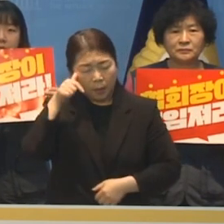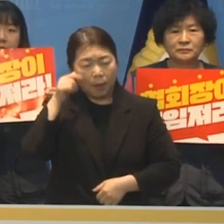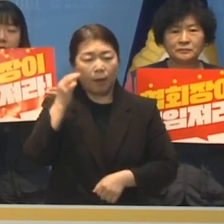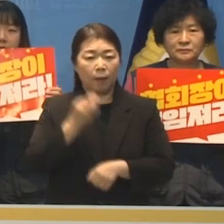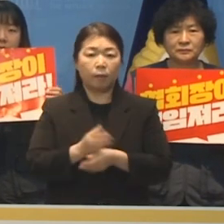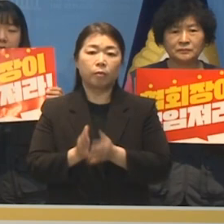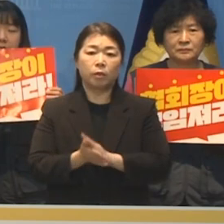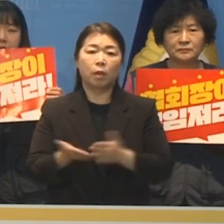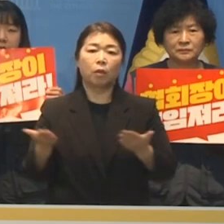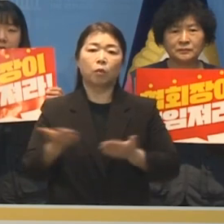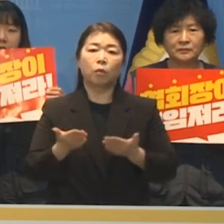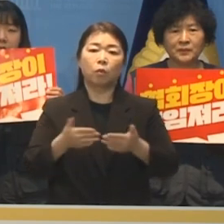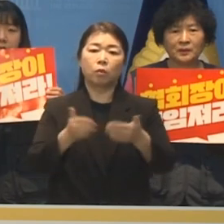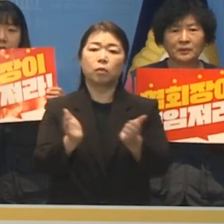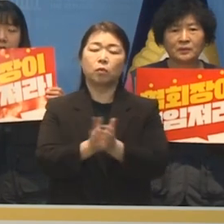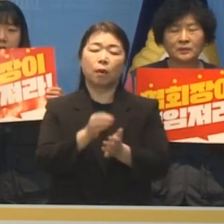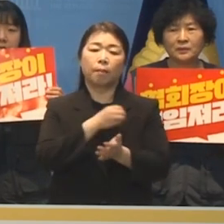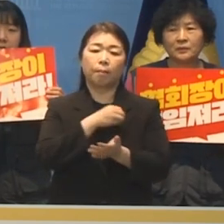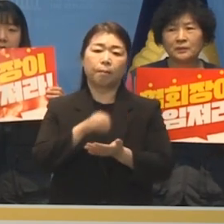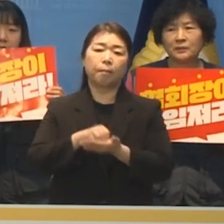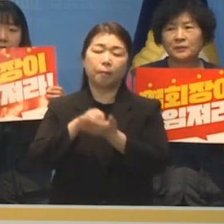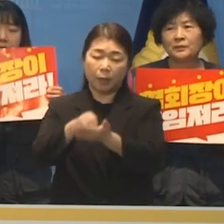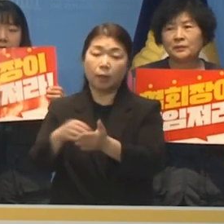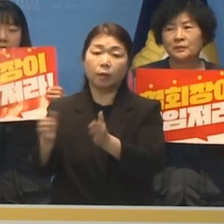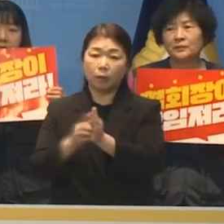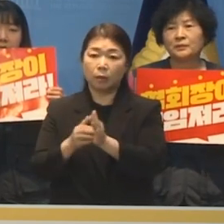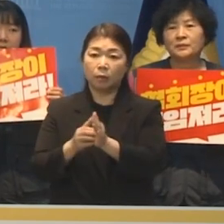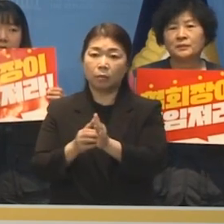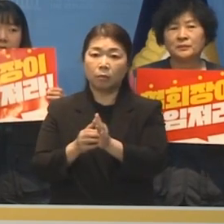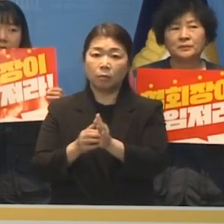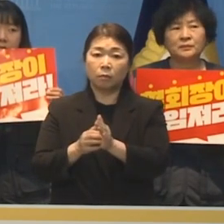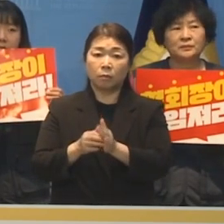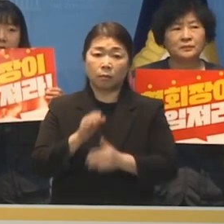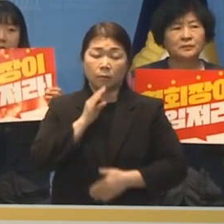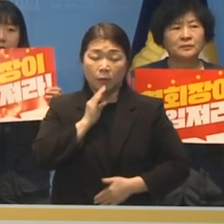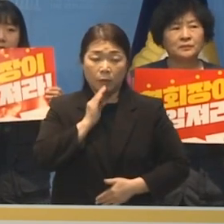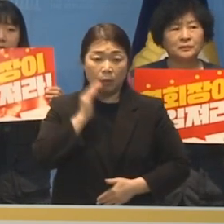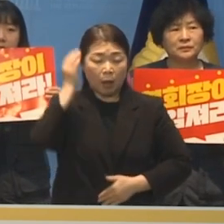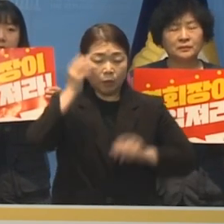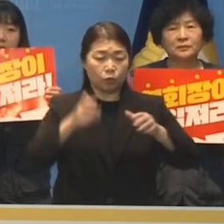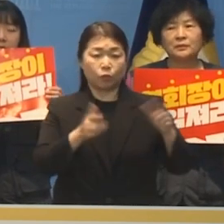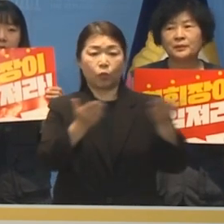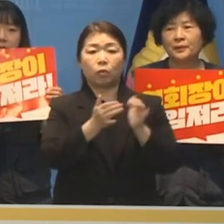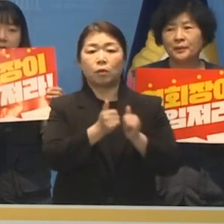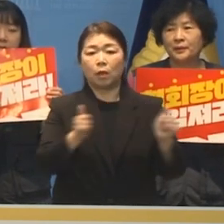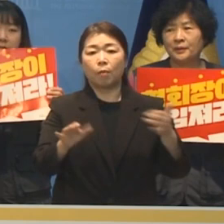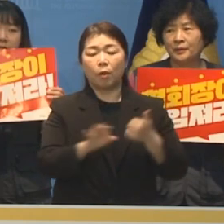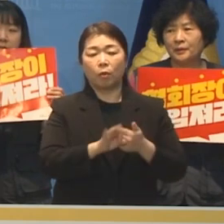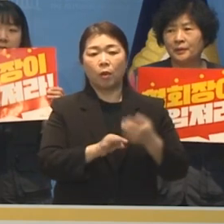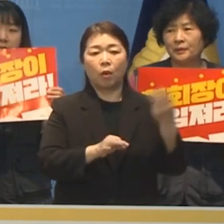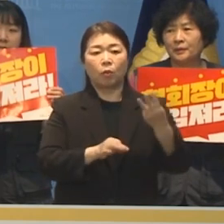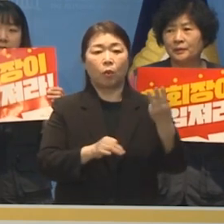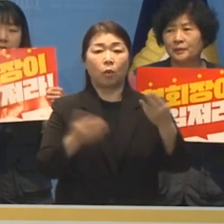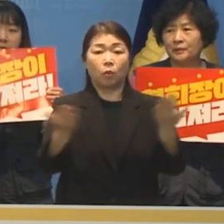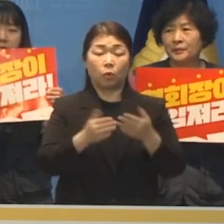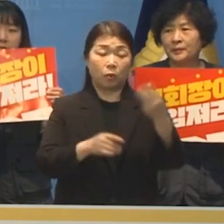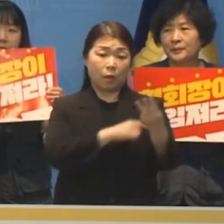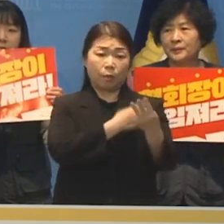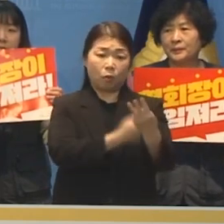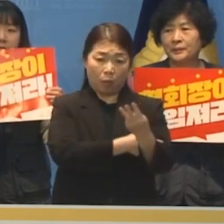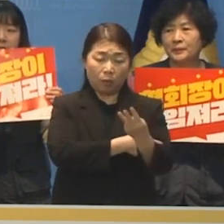노동조합이었습니다. 당연히 대한민국 국민이라면 누려야 할 노동 3권을 행사한 것이죠. 이 미화